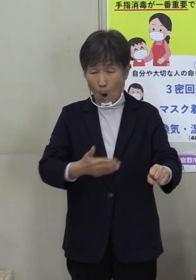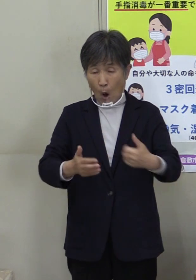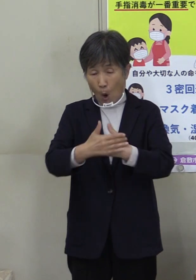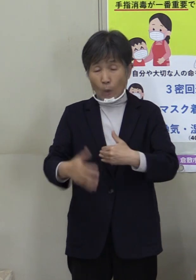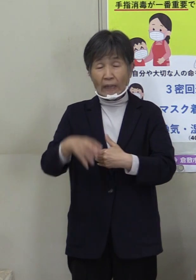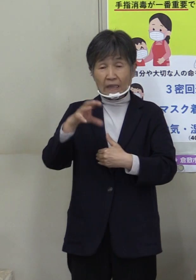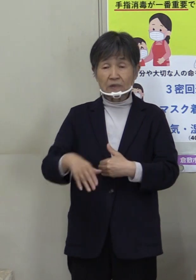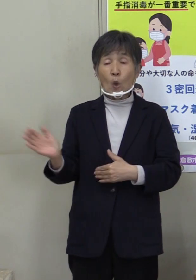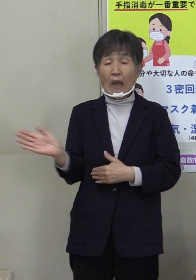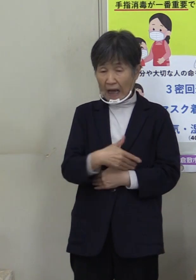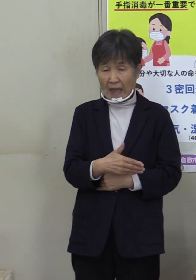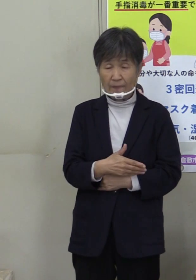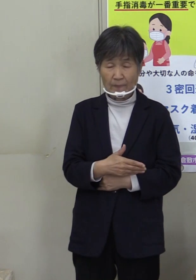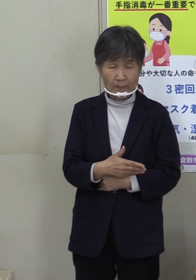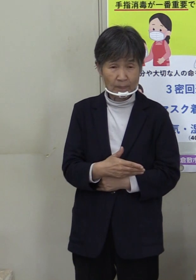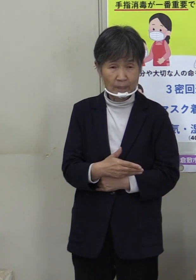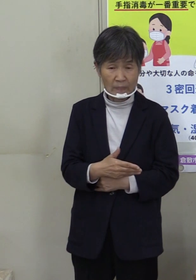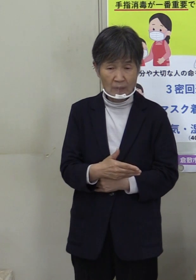から、